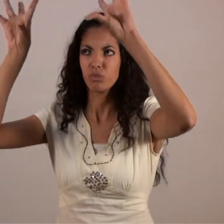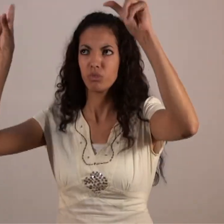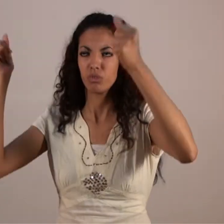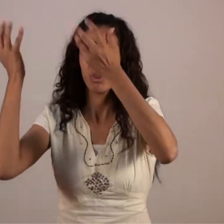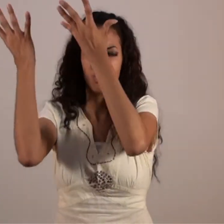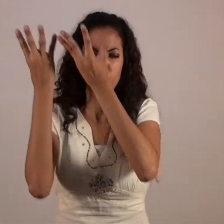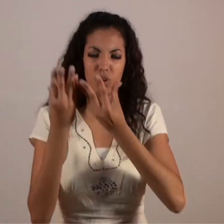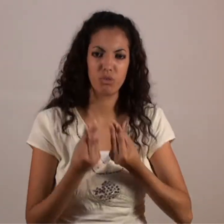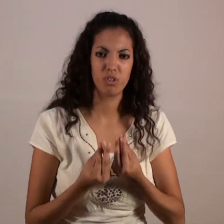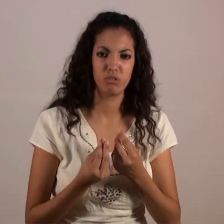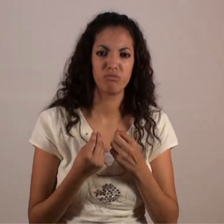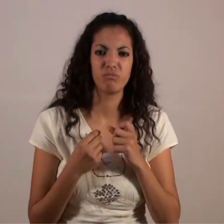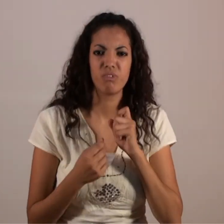esta maravillosa verdad?